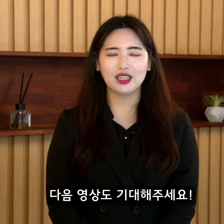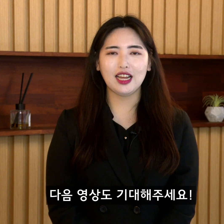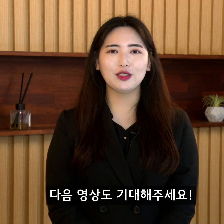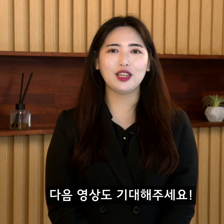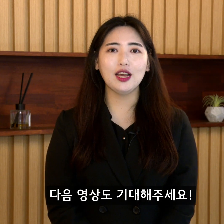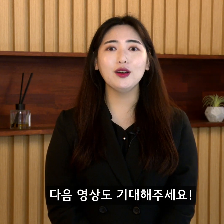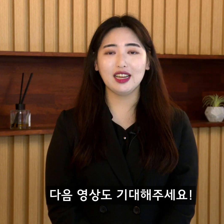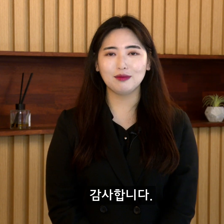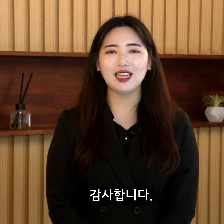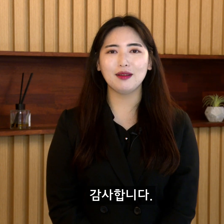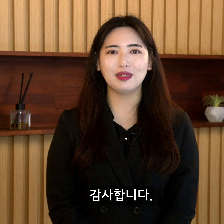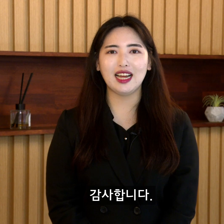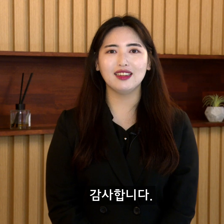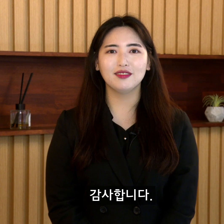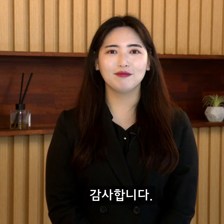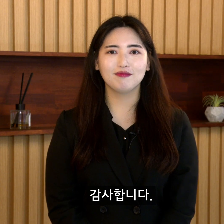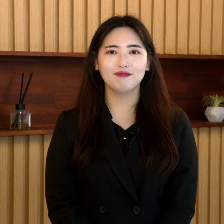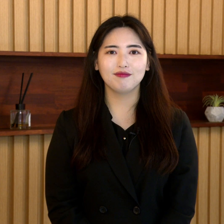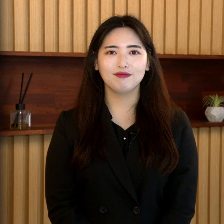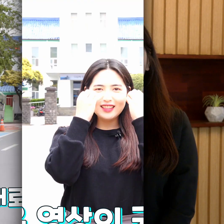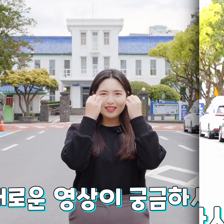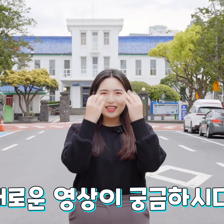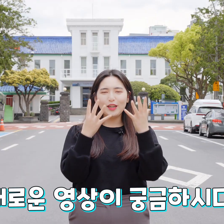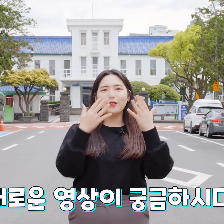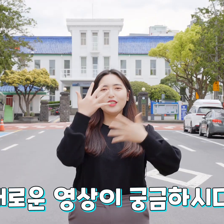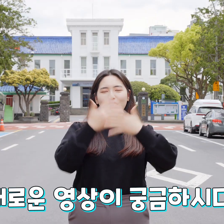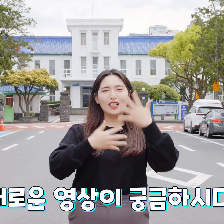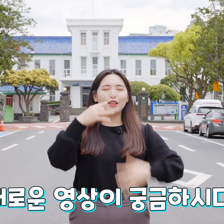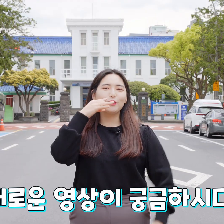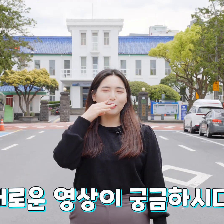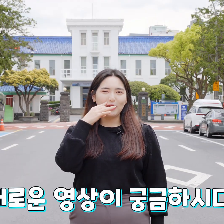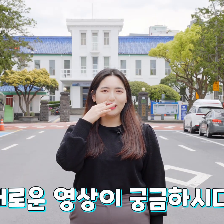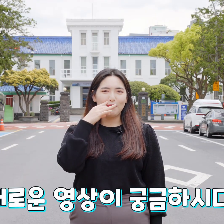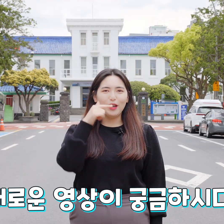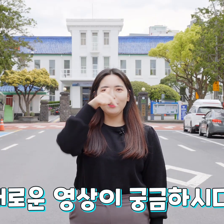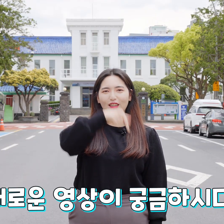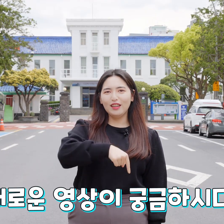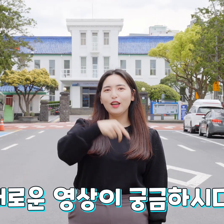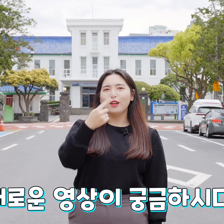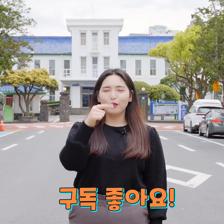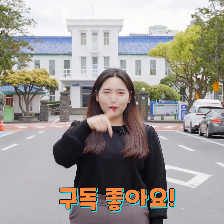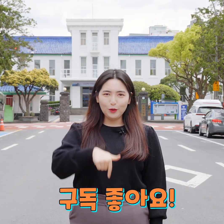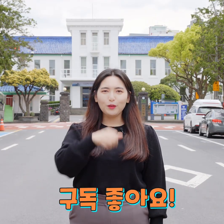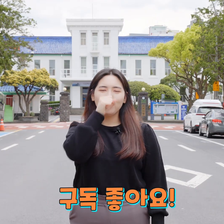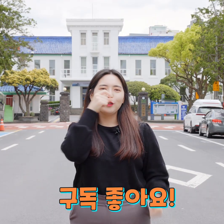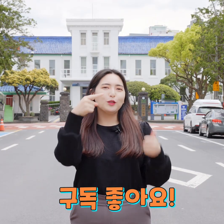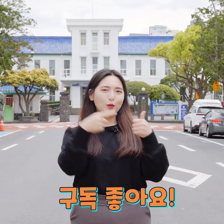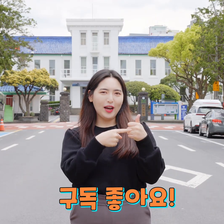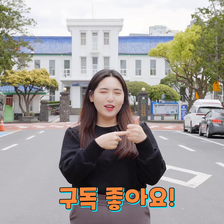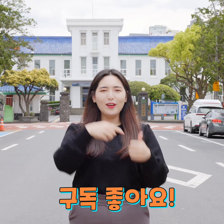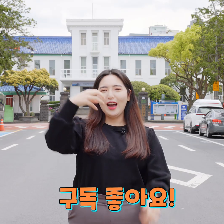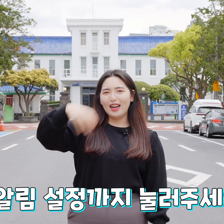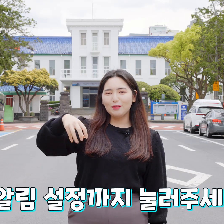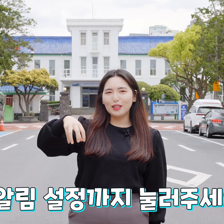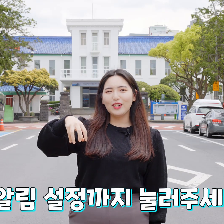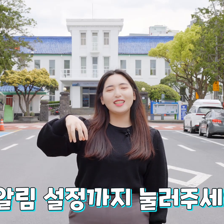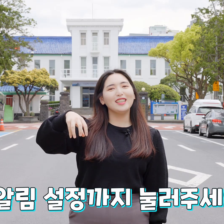기대해주세요. 감사합니다. 새로운 영상이 궁금하시다면 구독, 좋아요, 알림 설정까지